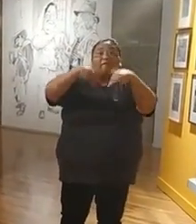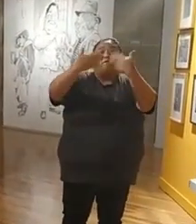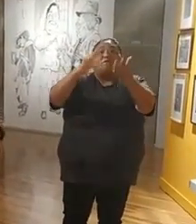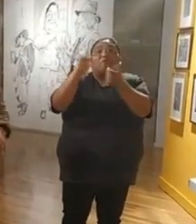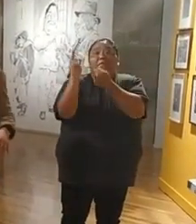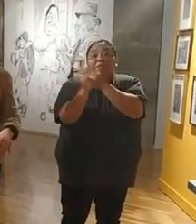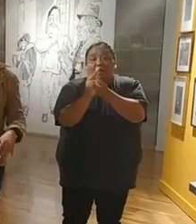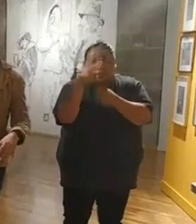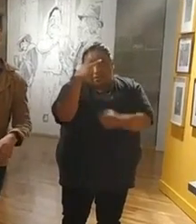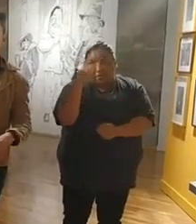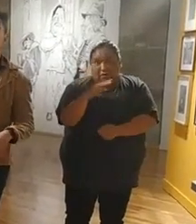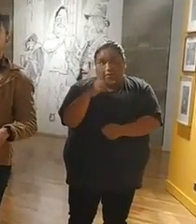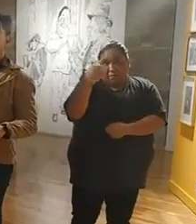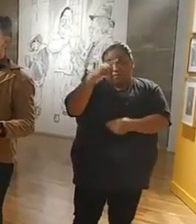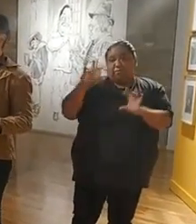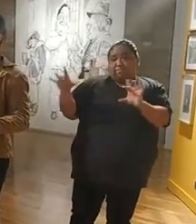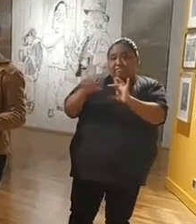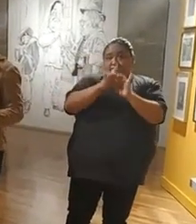a México.